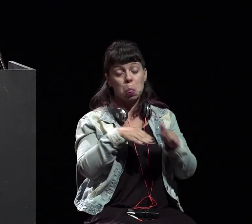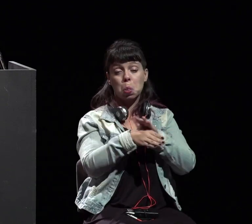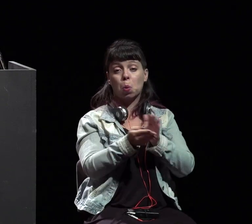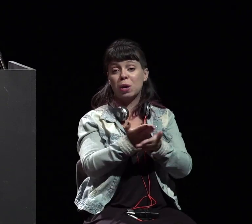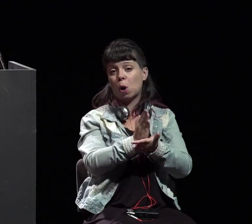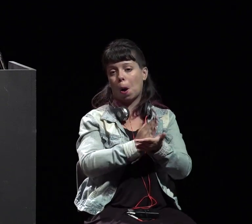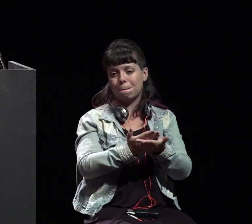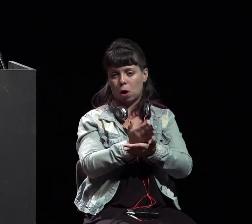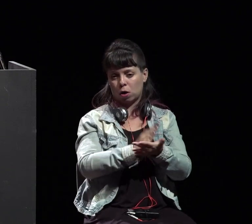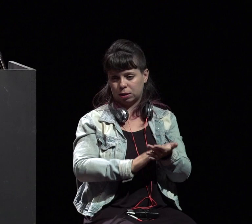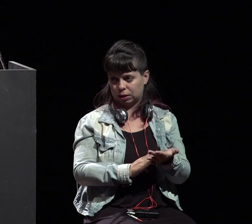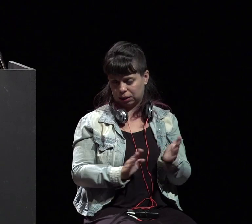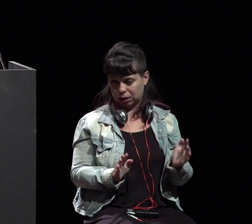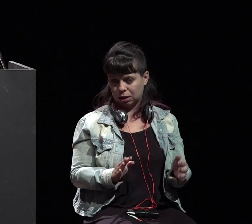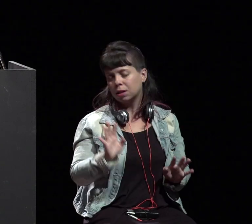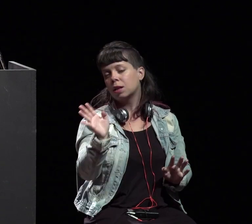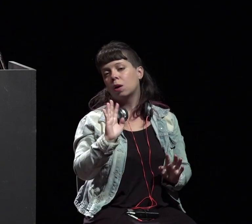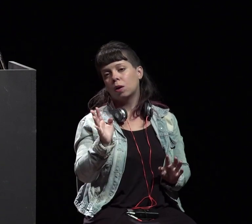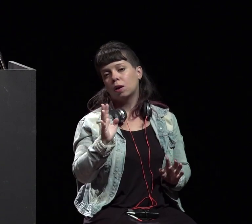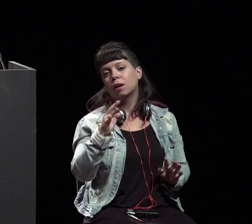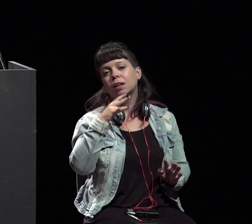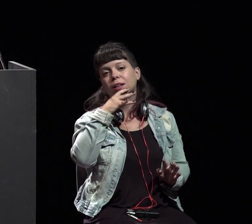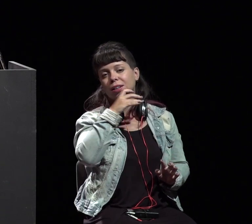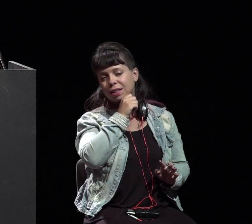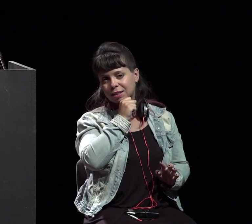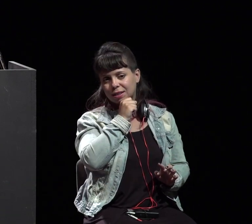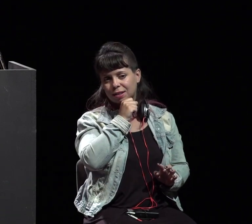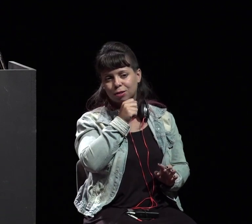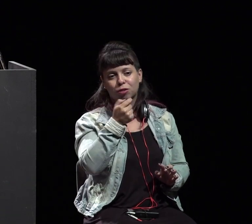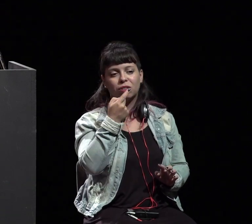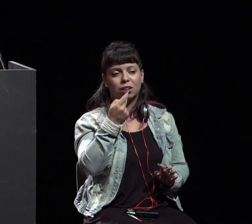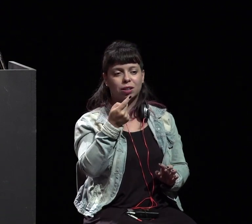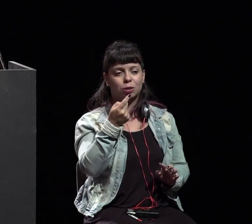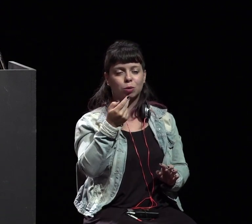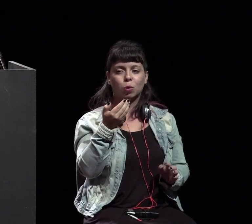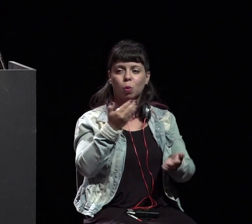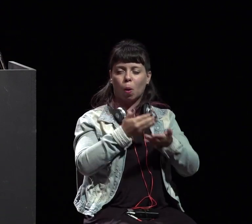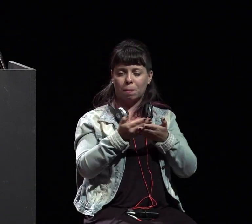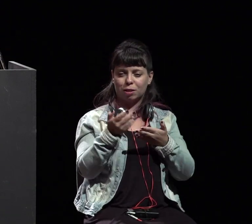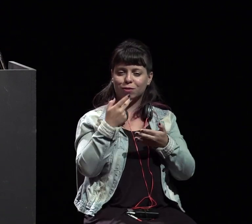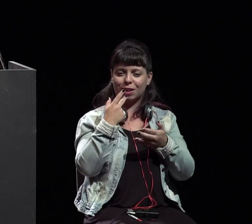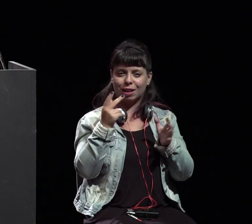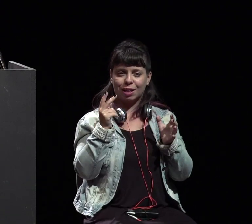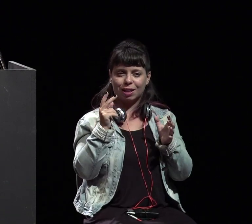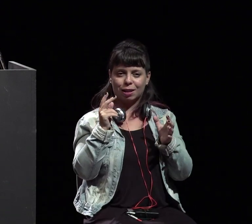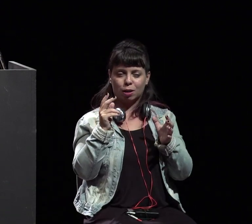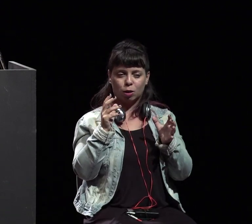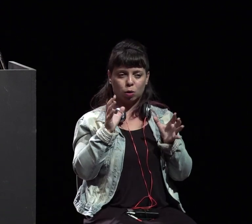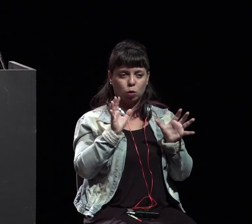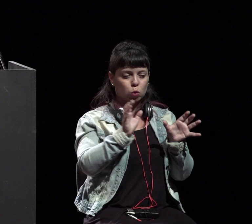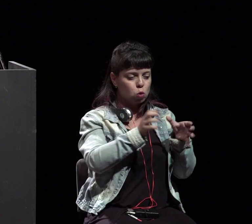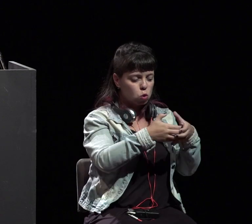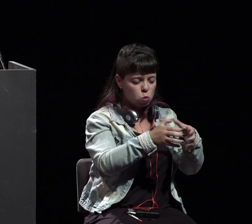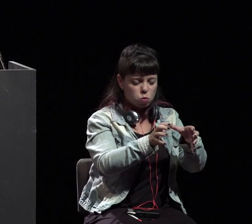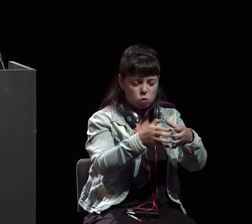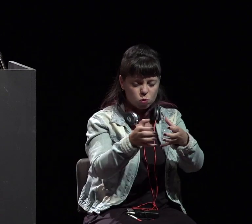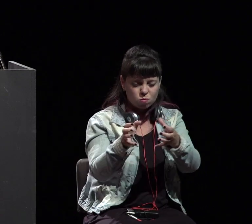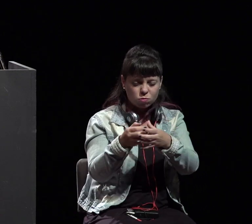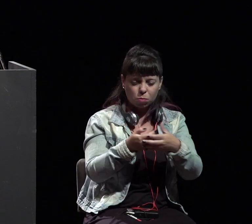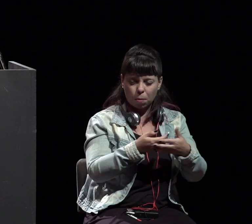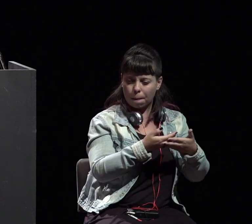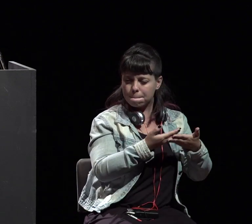dizendo isso não considerando o que eu falei no início da minha fala sobre os grupos que vêm se insurgindo,